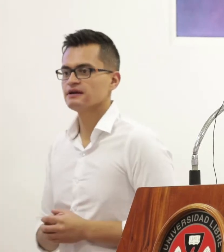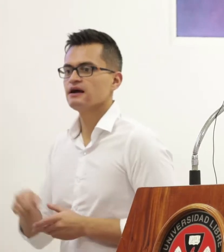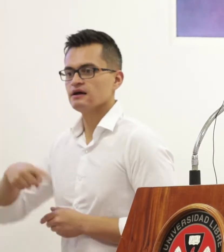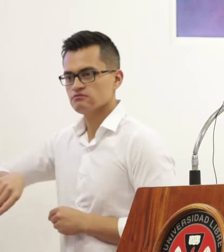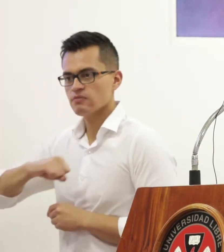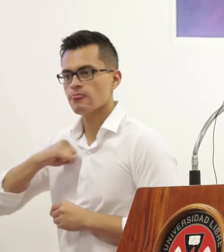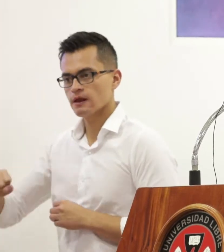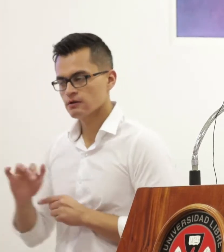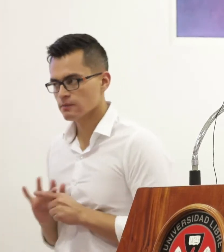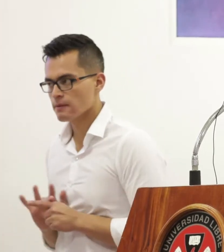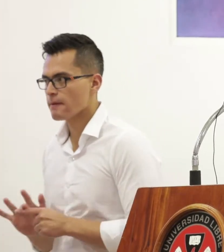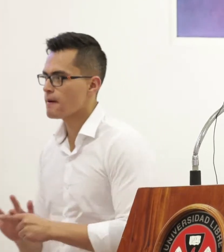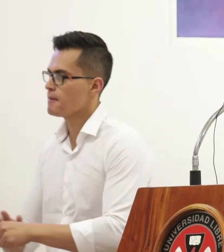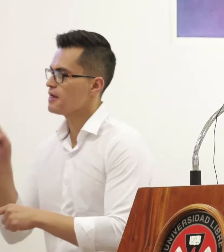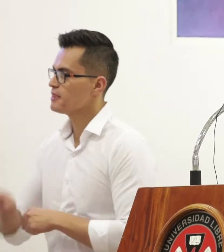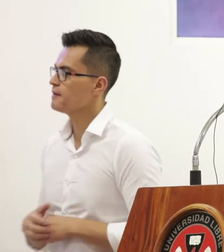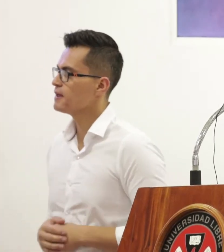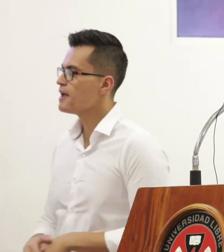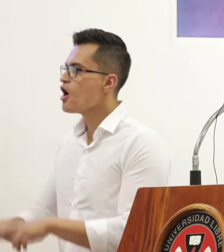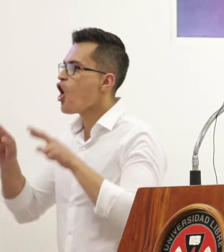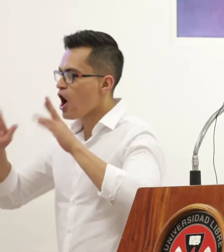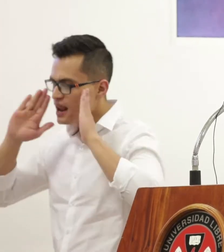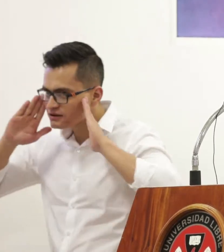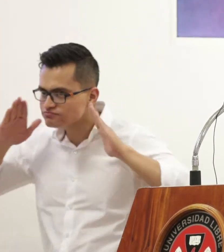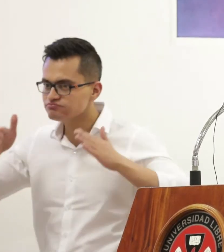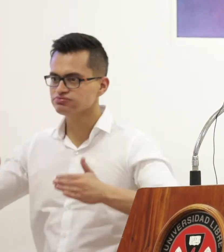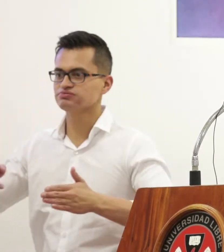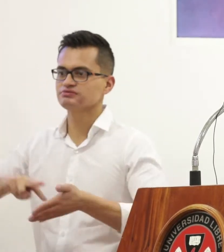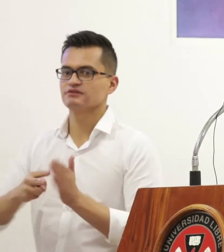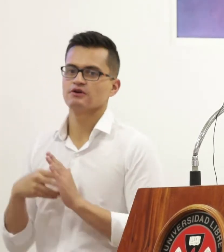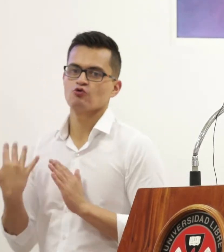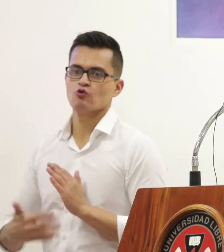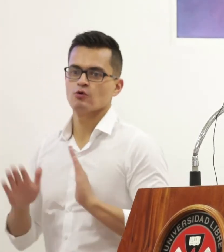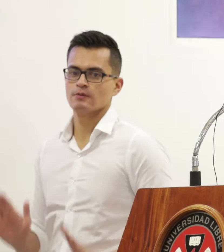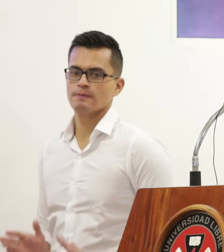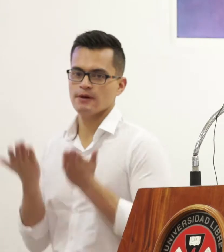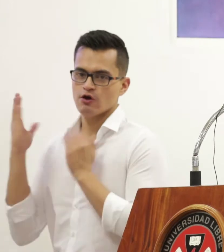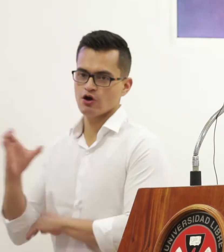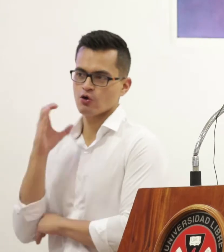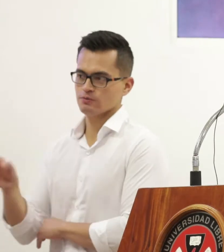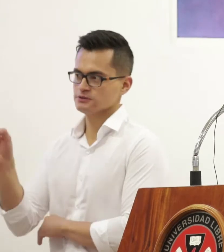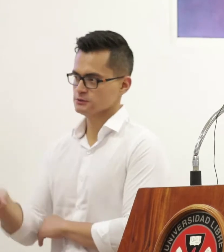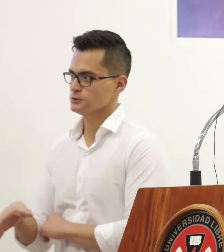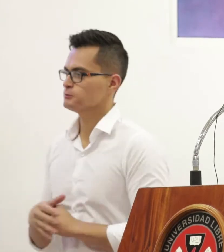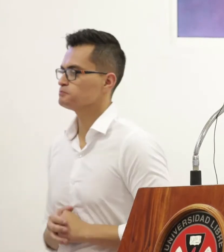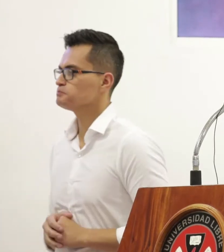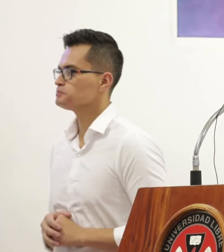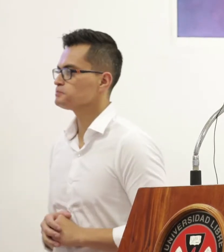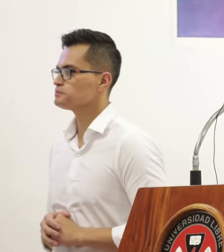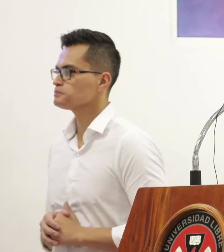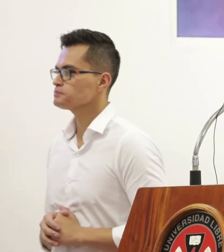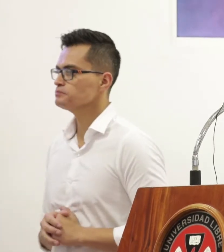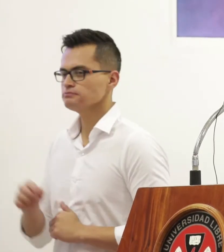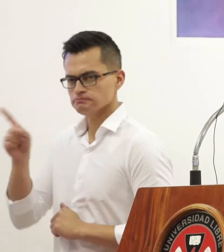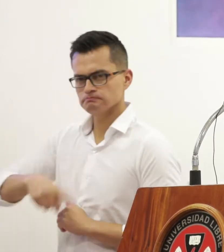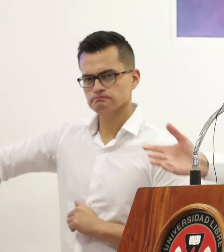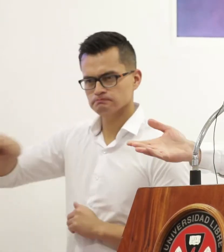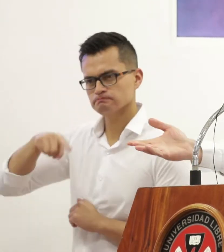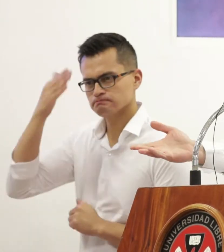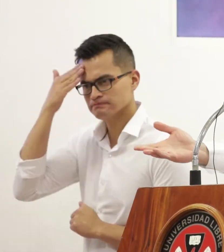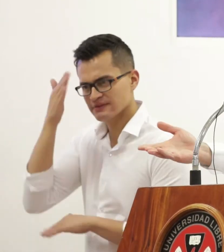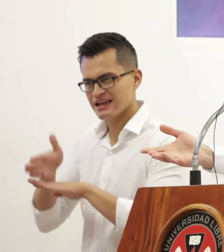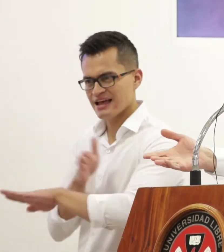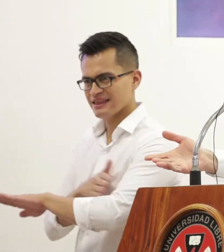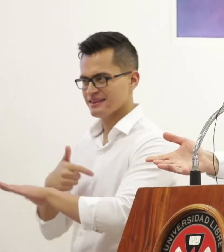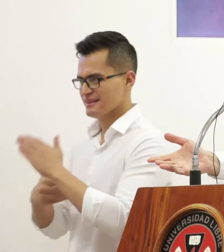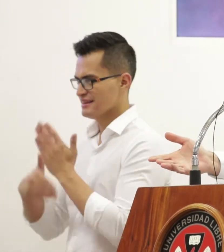sus derechos. Qué diferencia tan grande la que haríamos en este país. Ustedes saben, lo decía al comienzo, que para